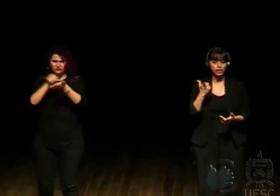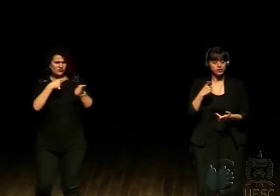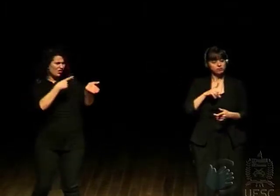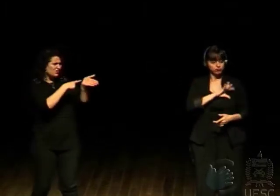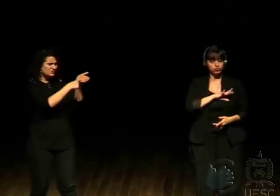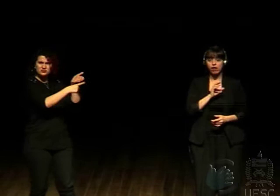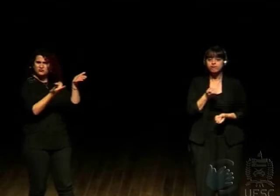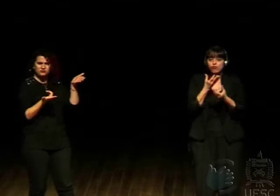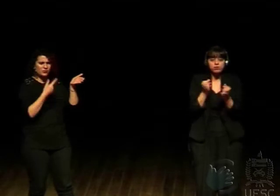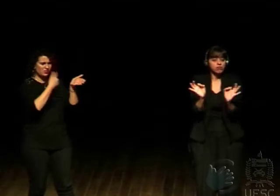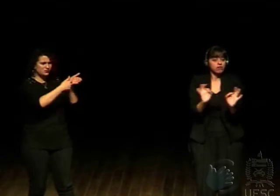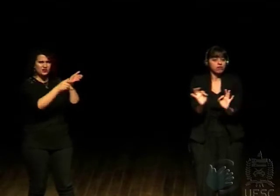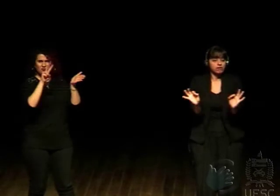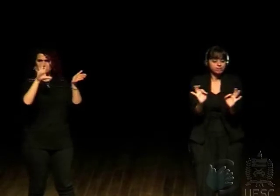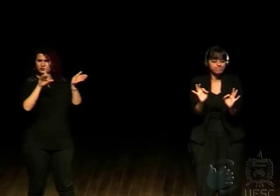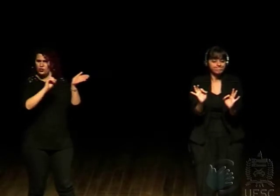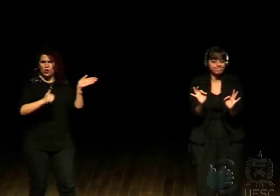no teníamos información.